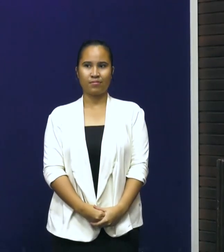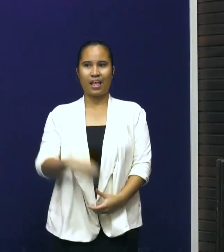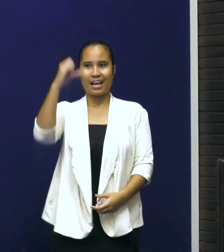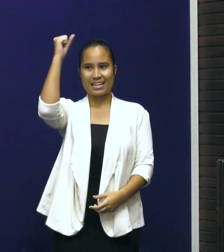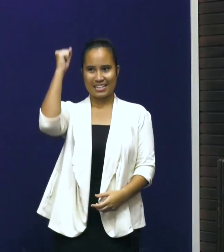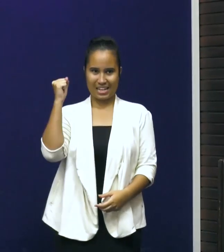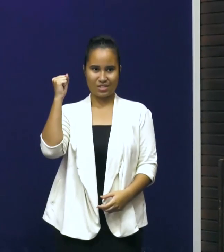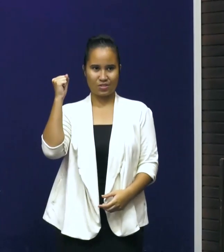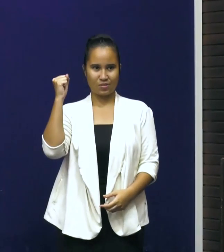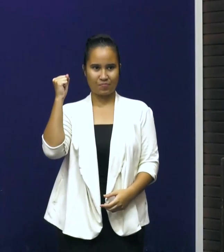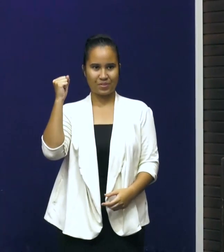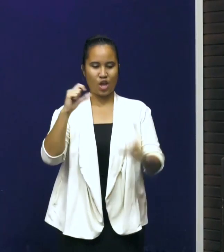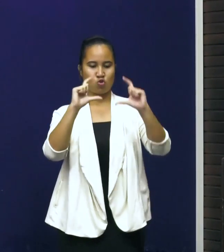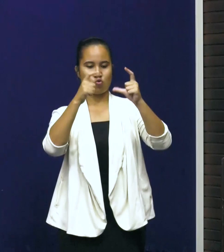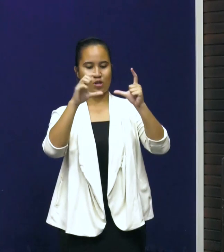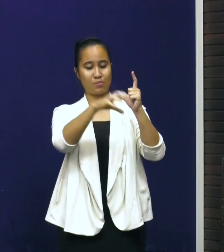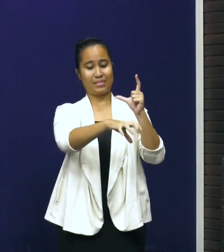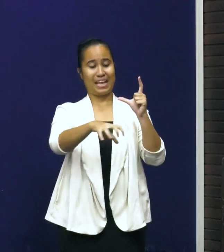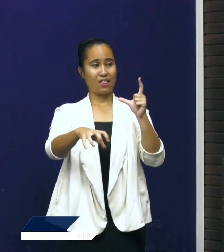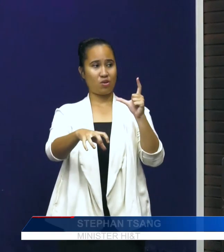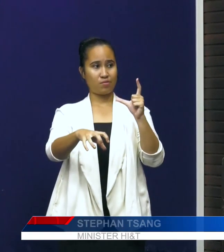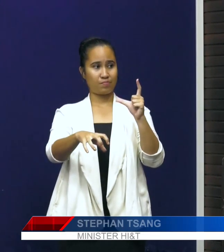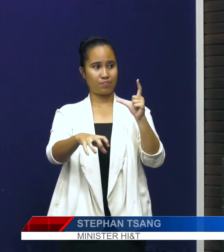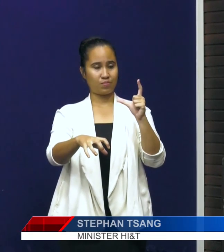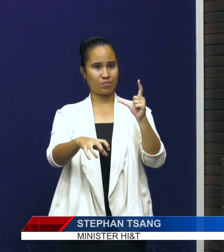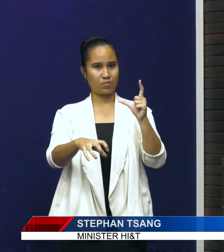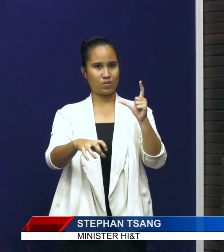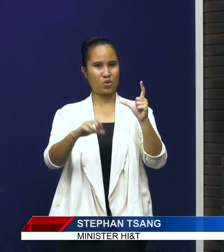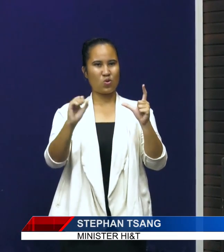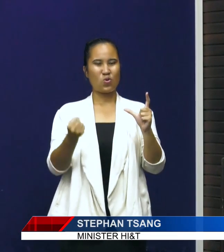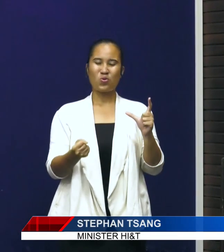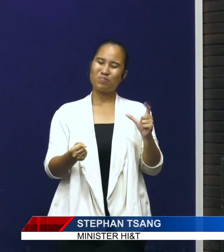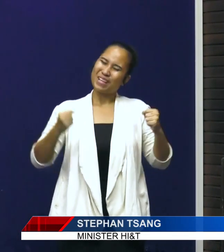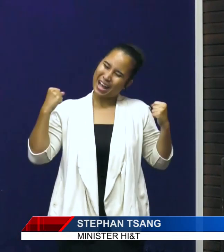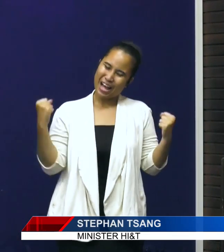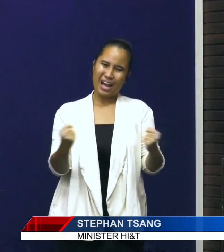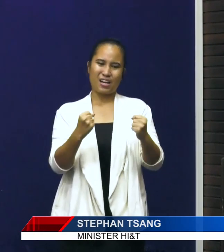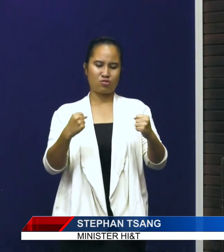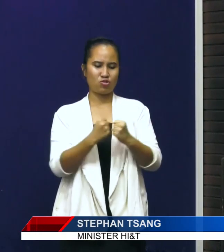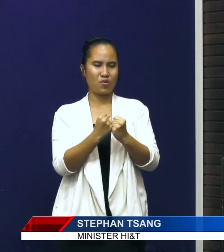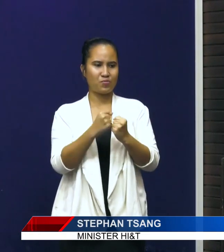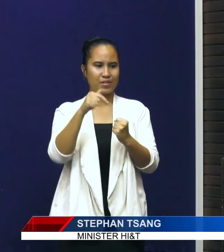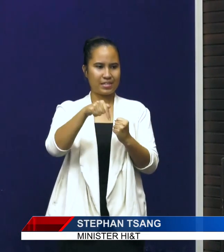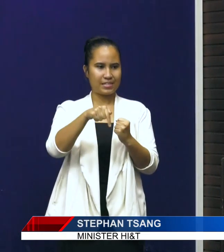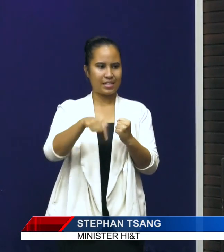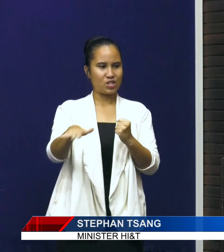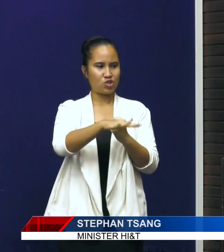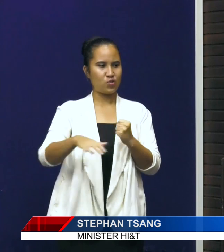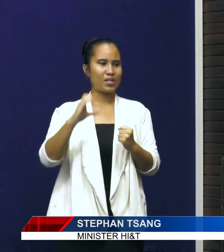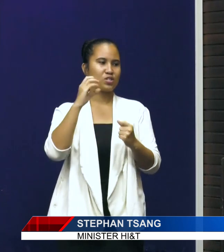casinos behoren tot de toerisme sector. En daarmee ook tot de hardst getroffen sectoren tijdens deze COVID-situatie.